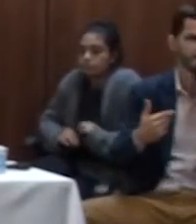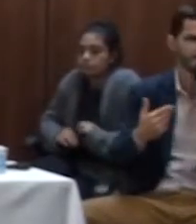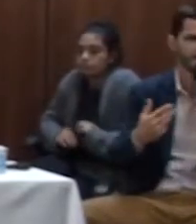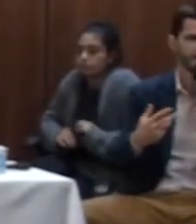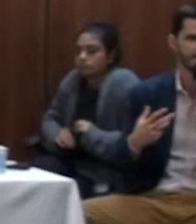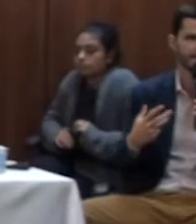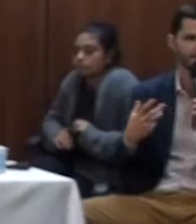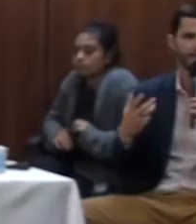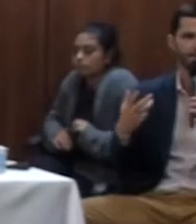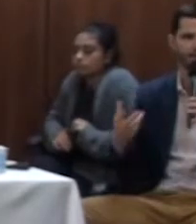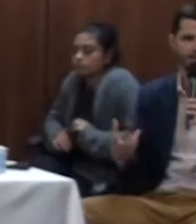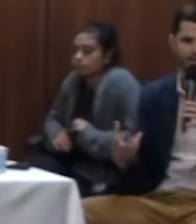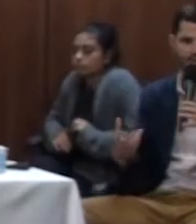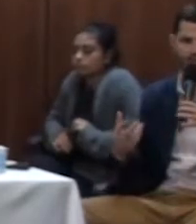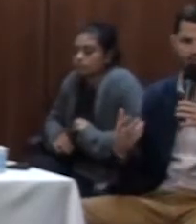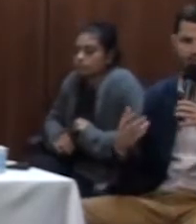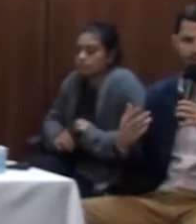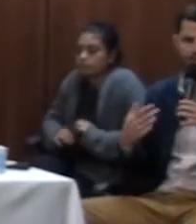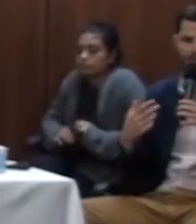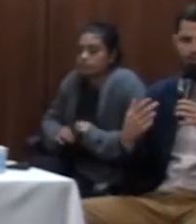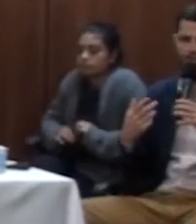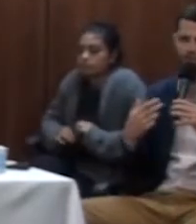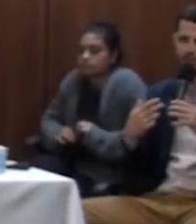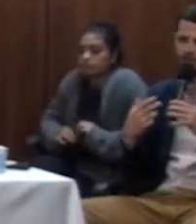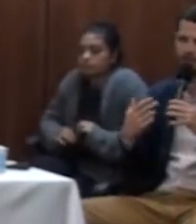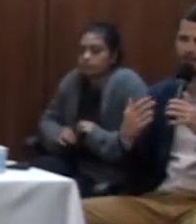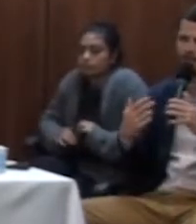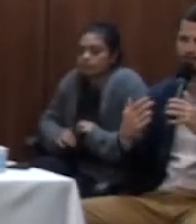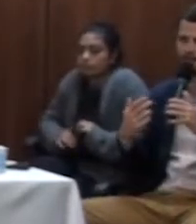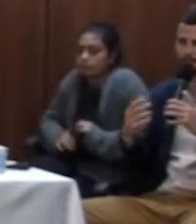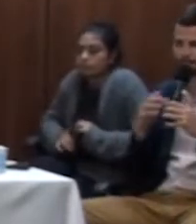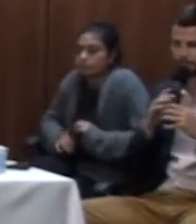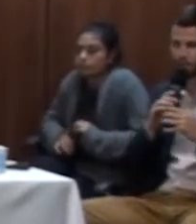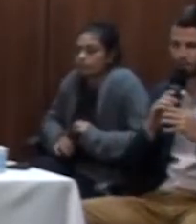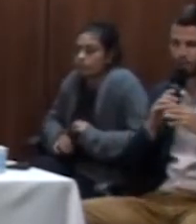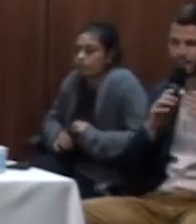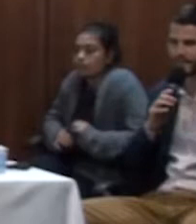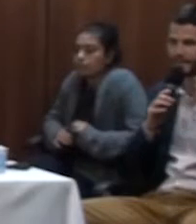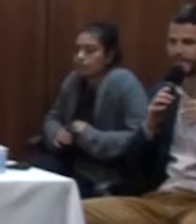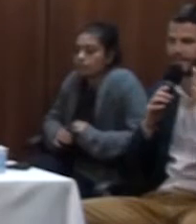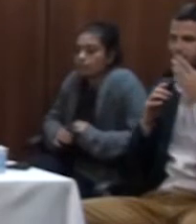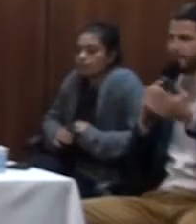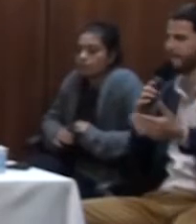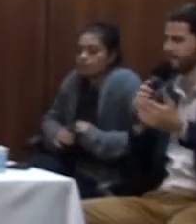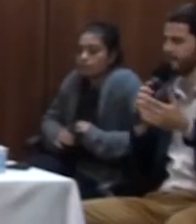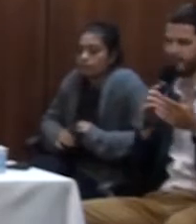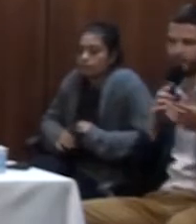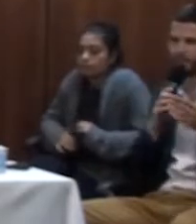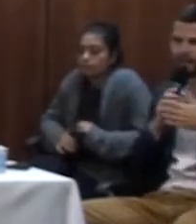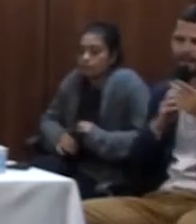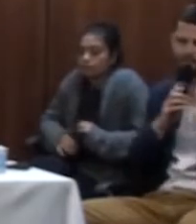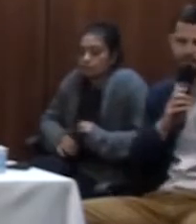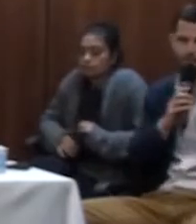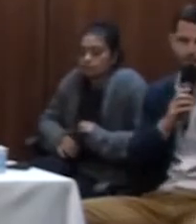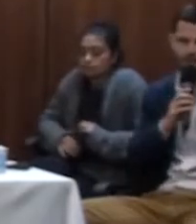tem esse aspecto acadêmico. Então, no sentido de que, por mais que ele satisfaça